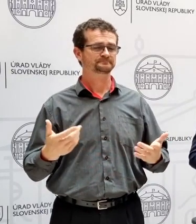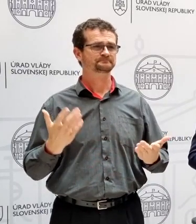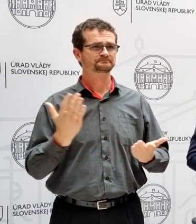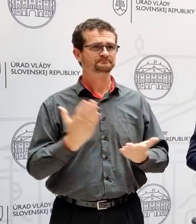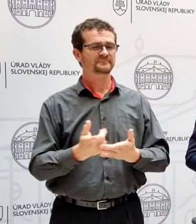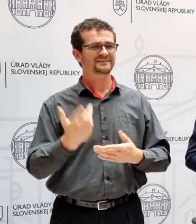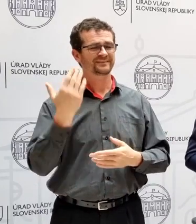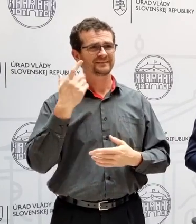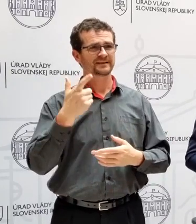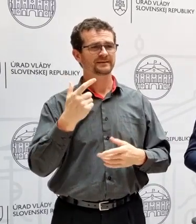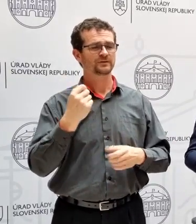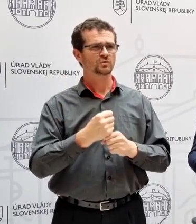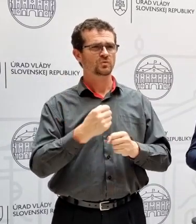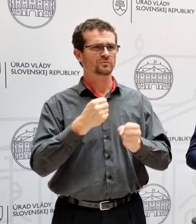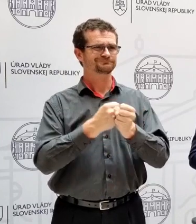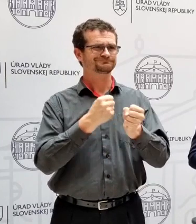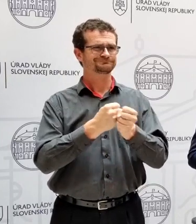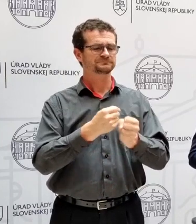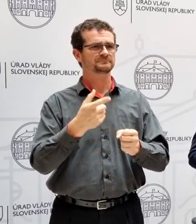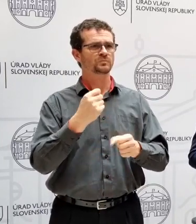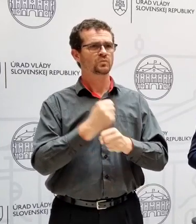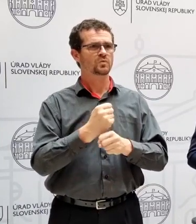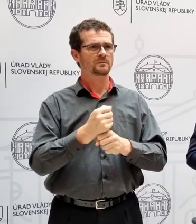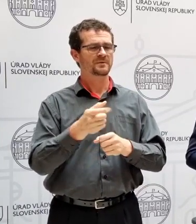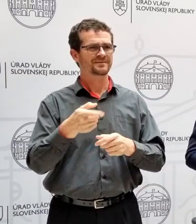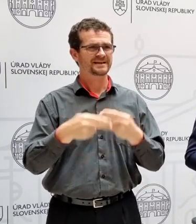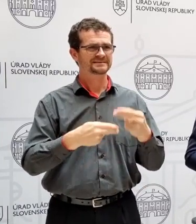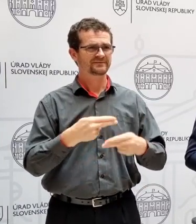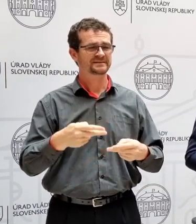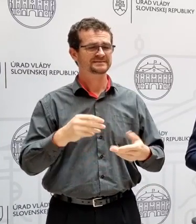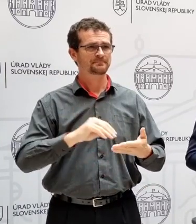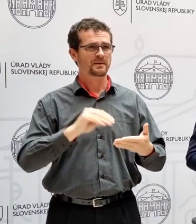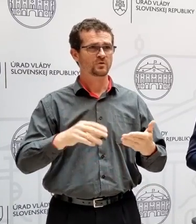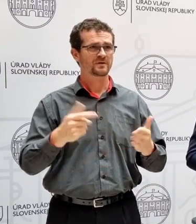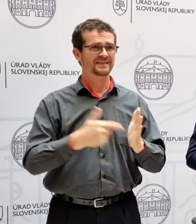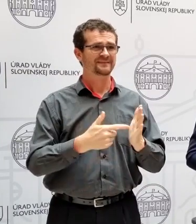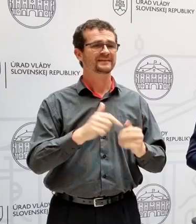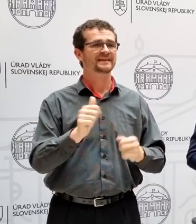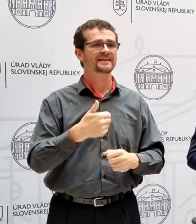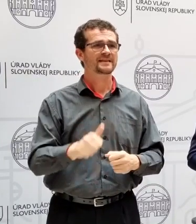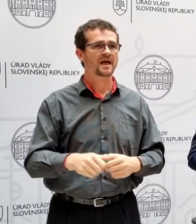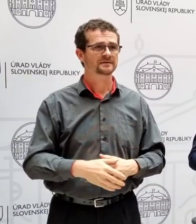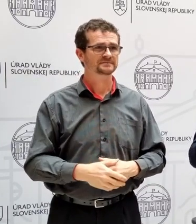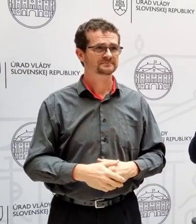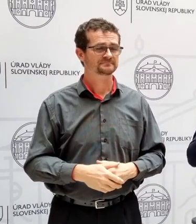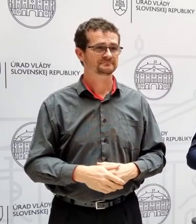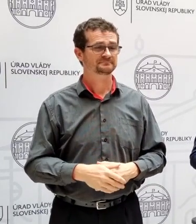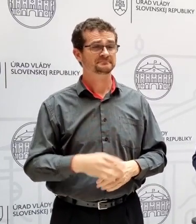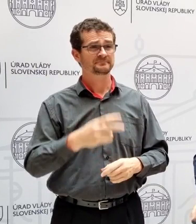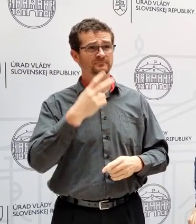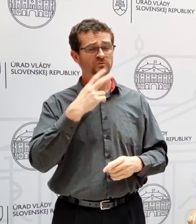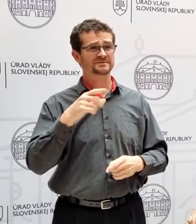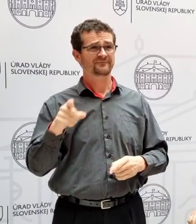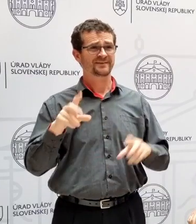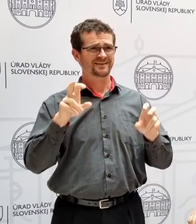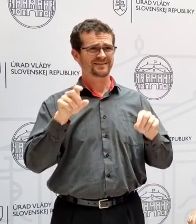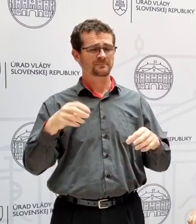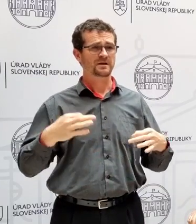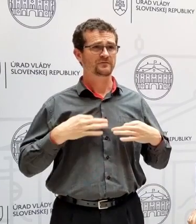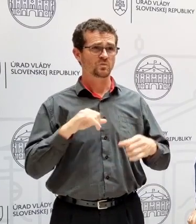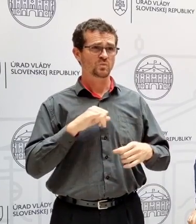Patrilo sa aj vtedy trošku bušiť do toho, aby zrealizované boli tie záväzky z memoranda z roku 2011. A pozrite si vy, keď vás tá téma